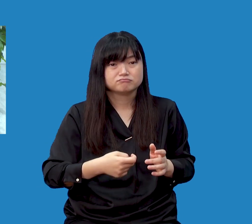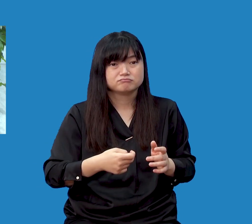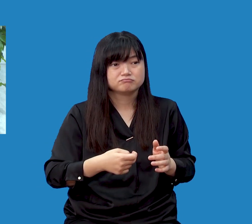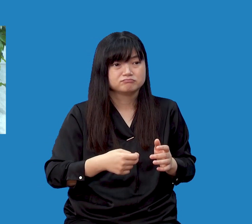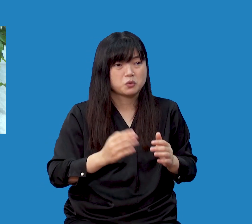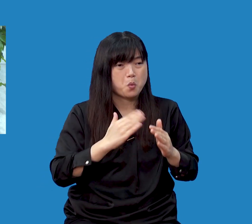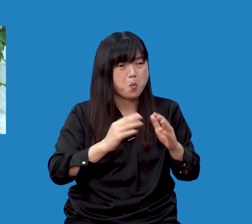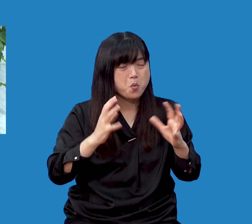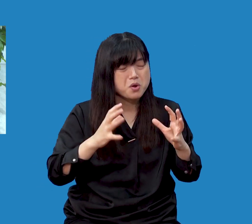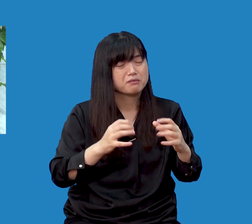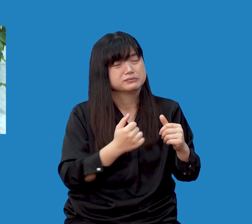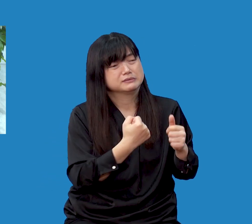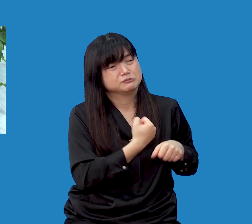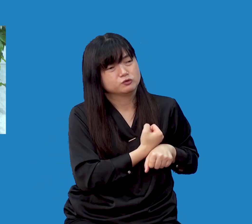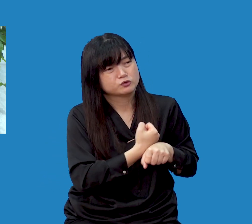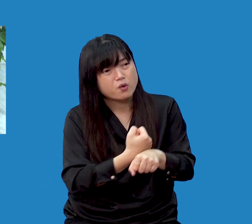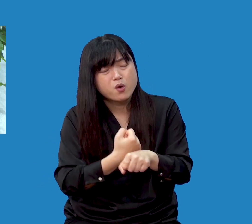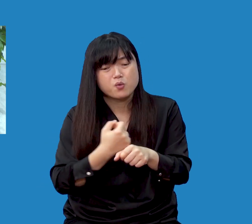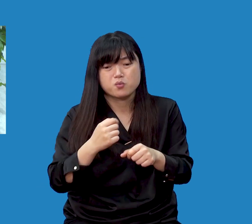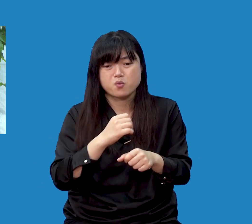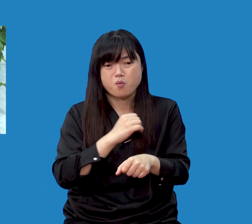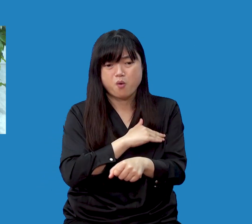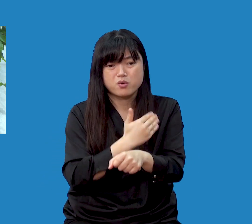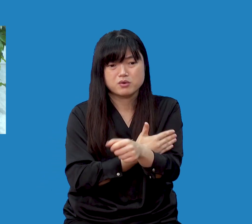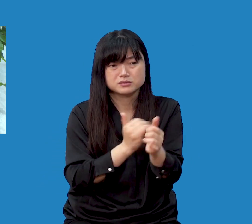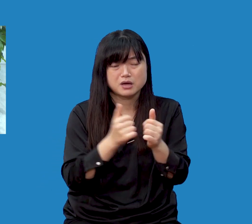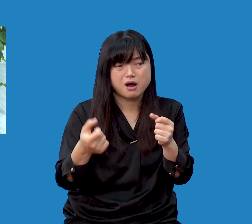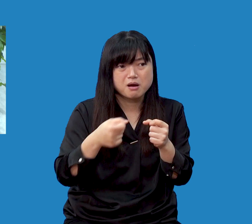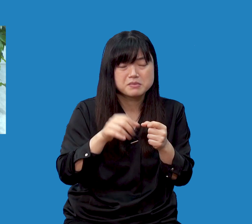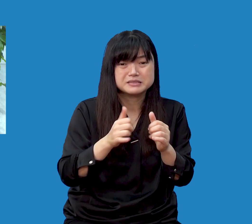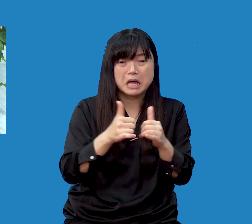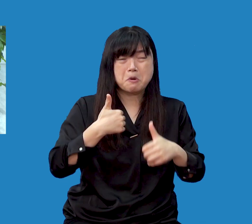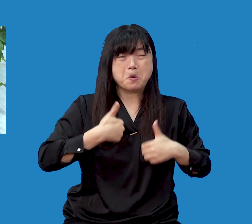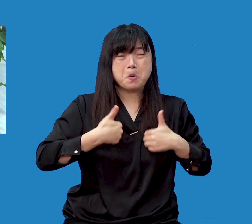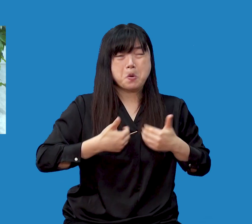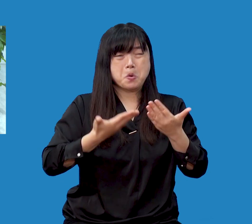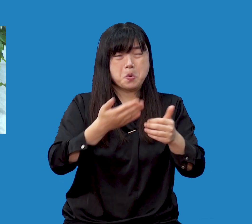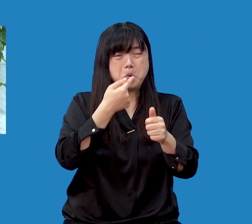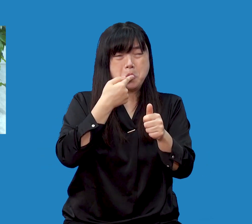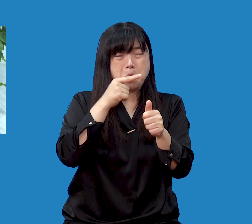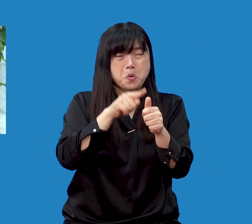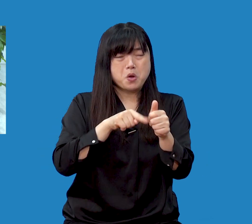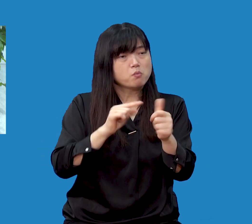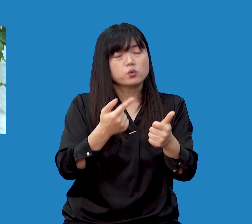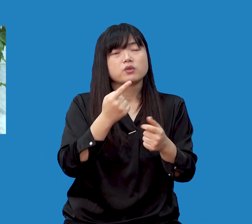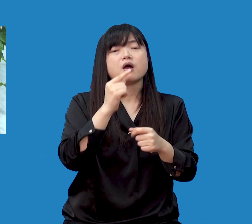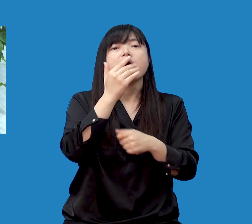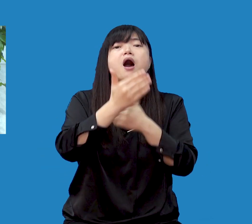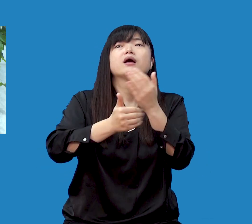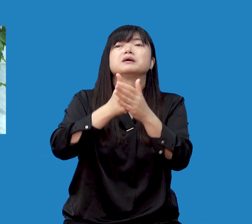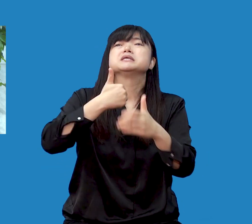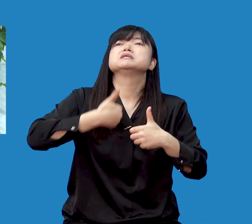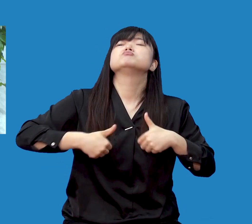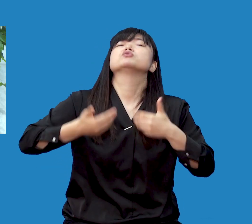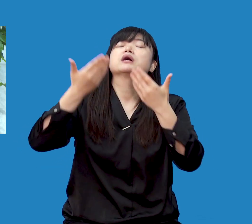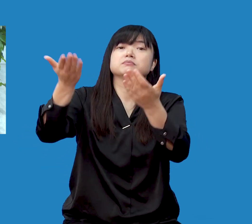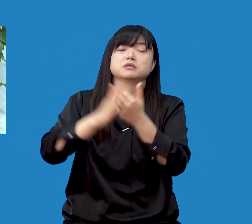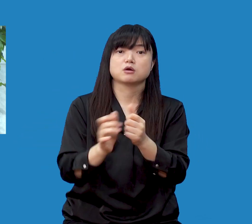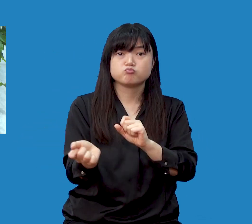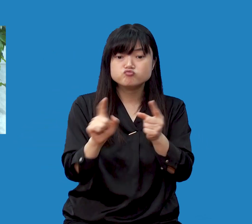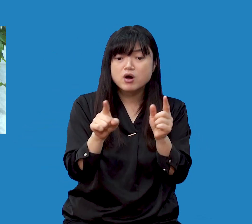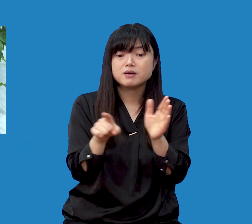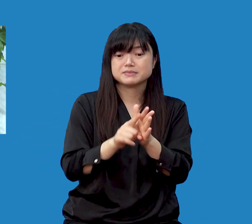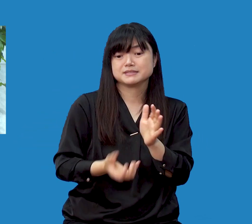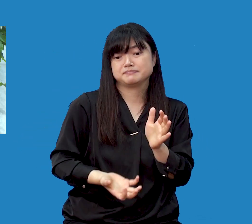붙들려 가고 권력자 앞에 섰을 때에도 사람을 기쁘게 하기보다는 하나님을 기쁘게 했습니다. 이